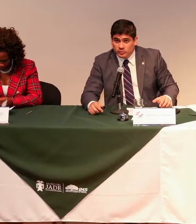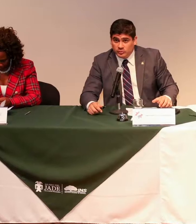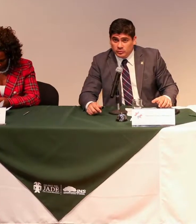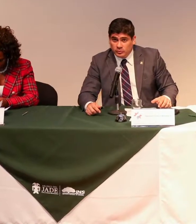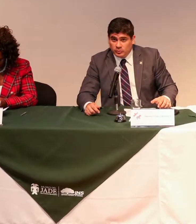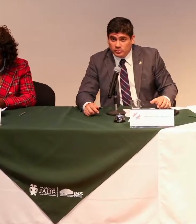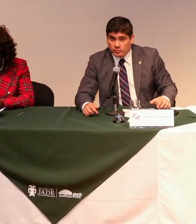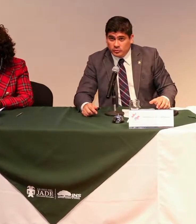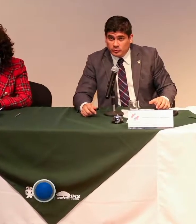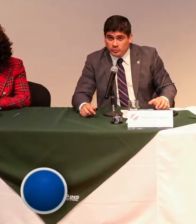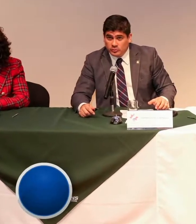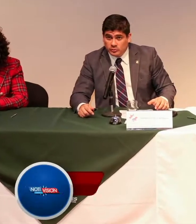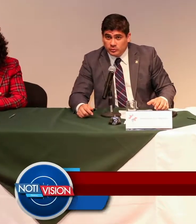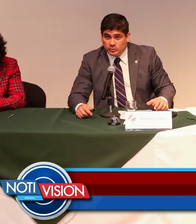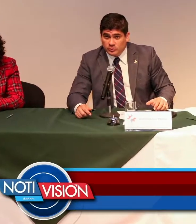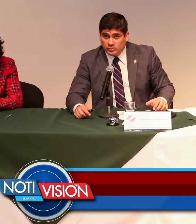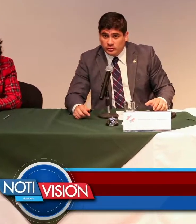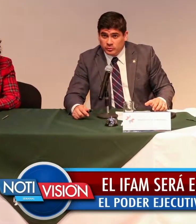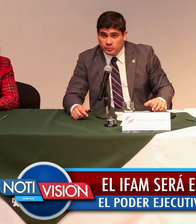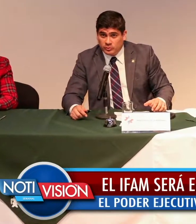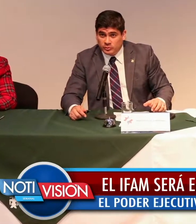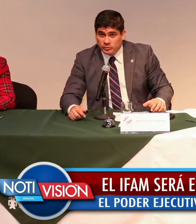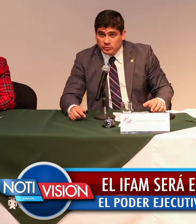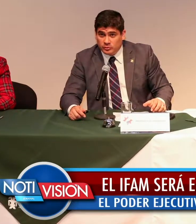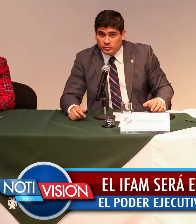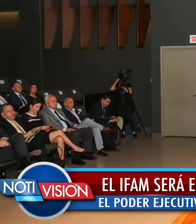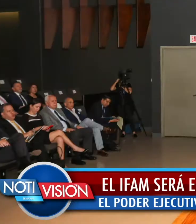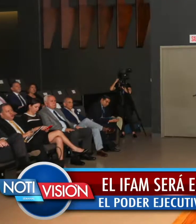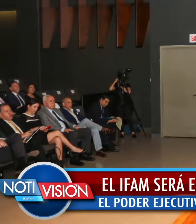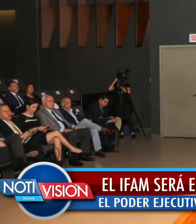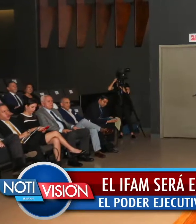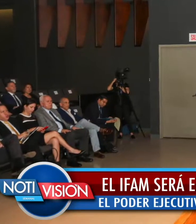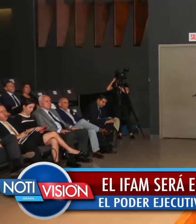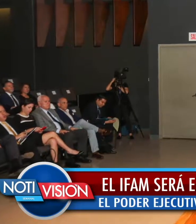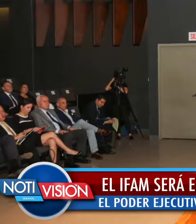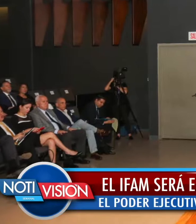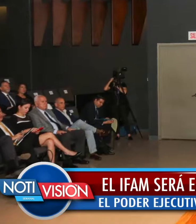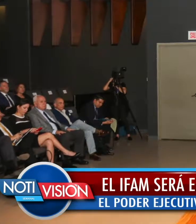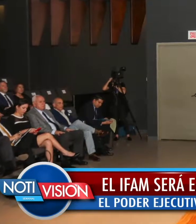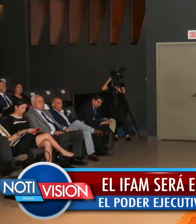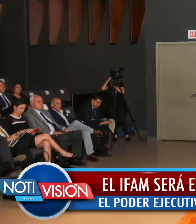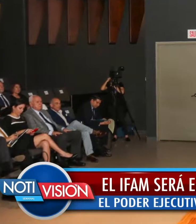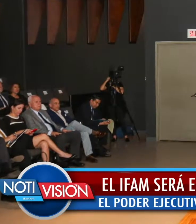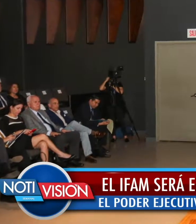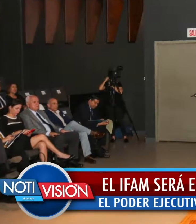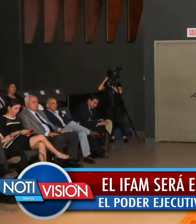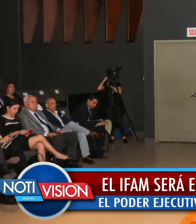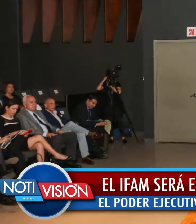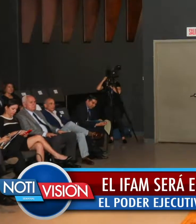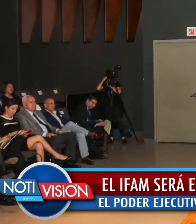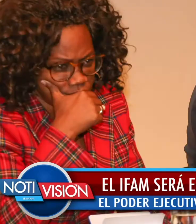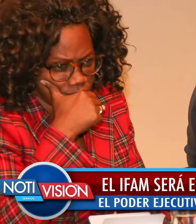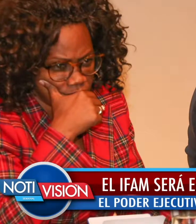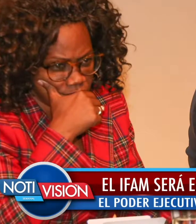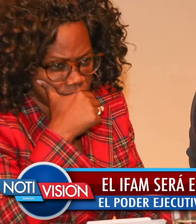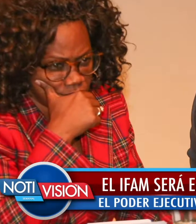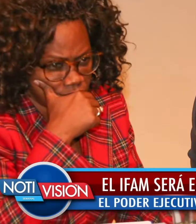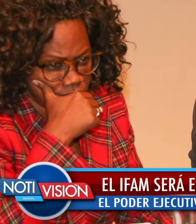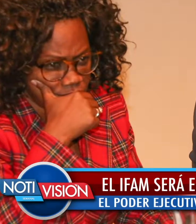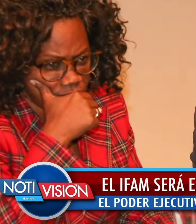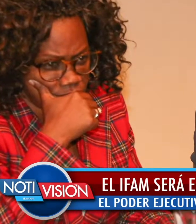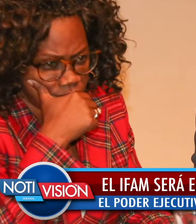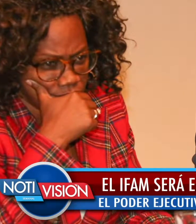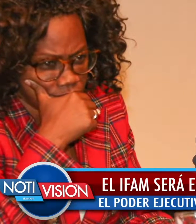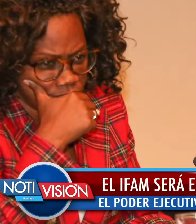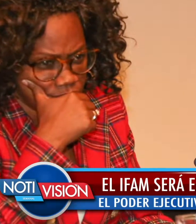el ministerio de educación pública mep el instituto de fomento y asesoría municipal ifam y la asociación nacional de alcaldías e